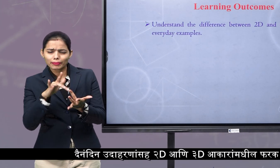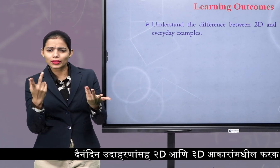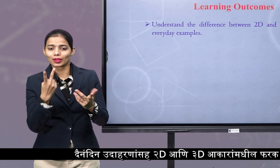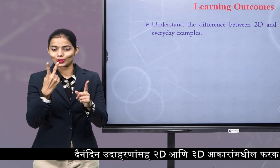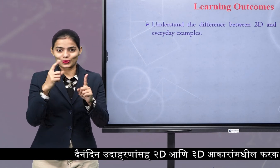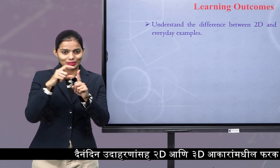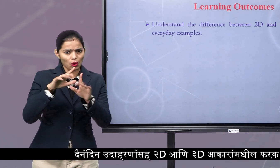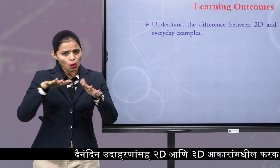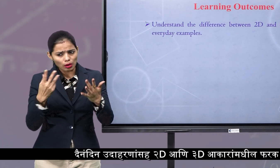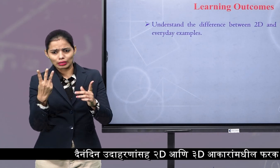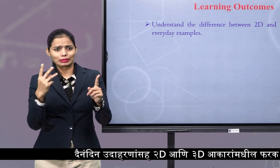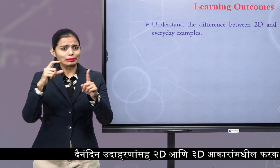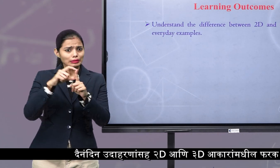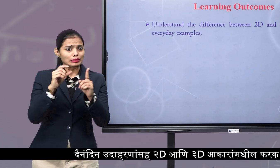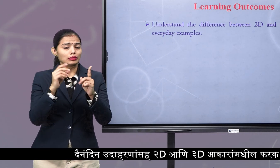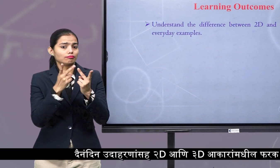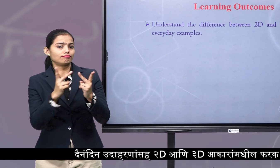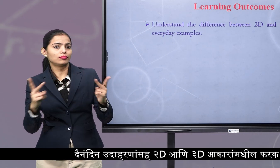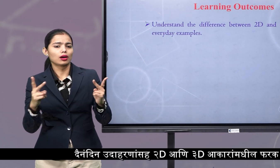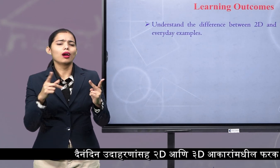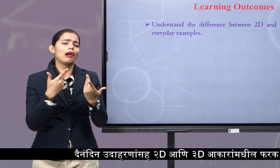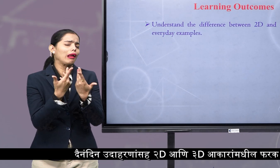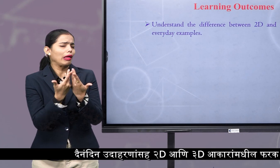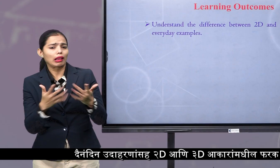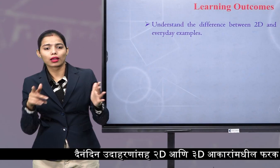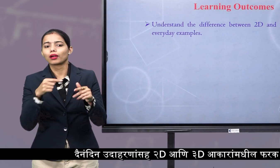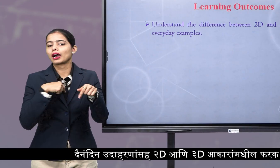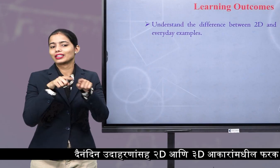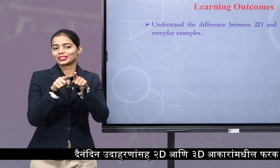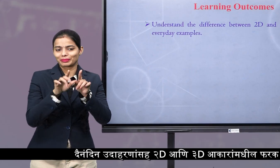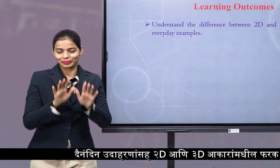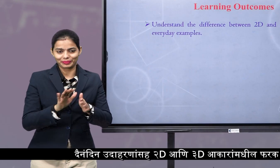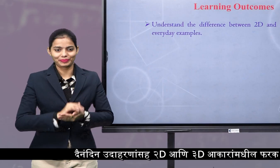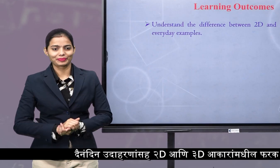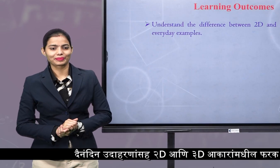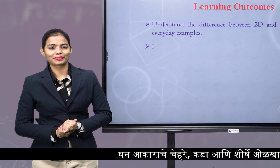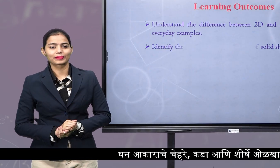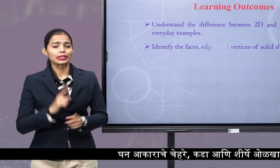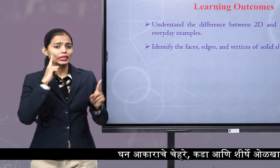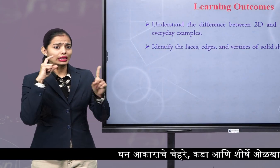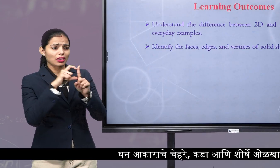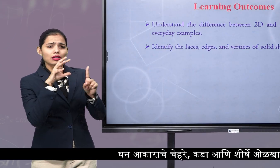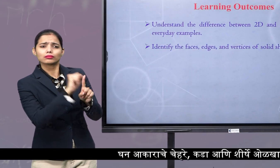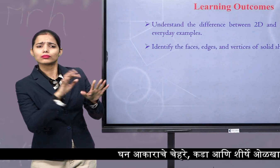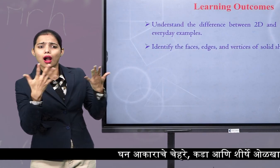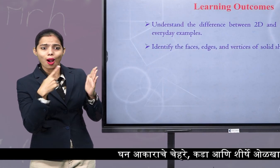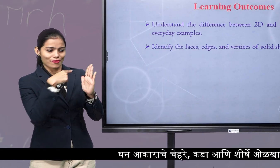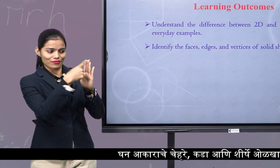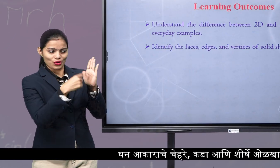उदाहरणासह 2D आणि 3D आकारांमधील फरक समजून घ्या. घन आकाराचे चेहरे,